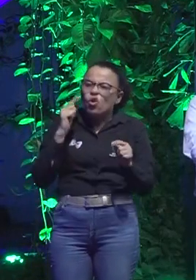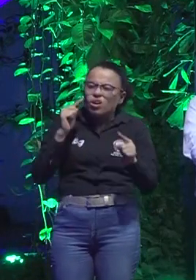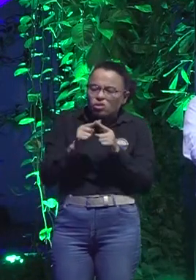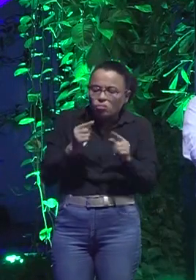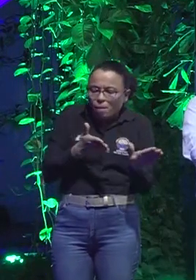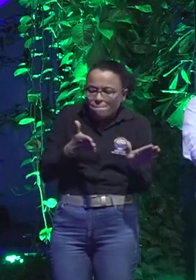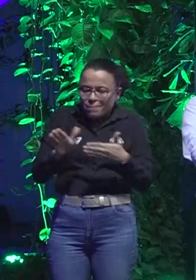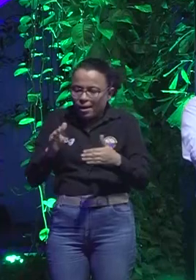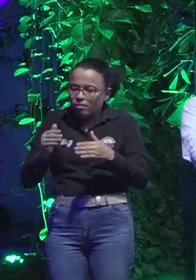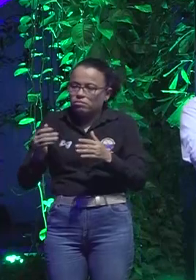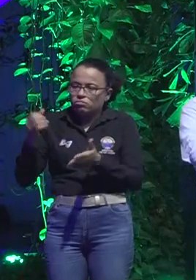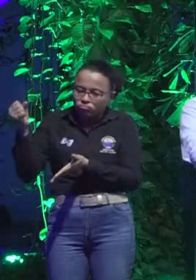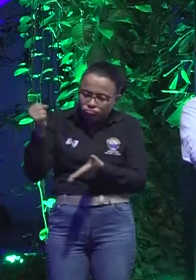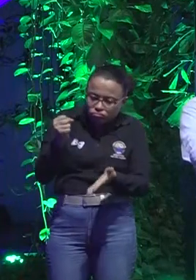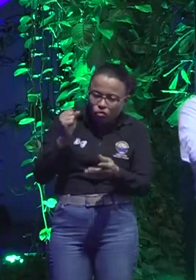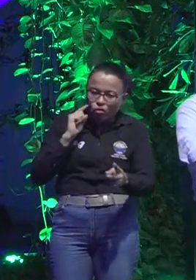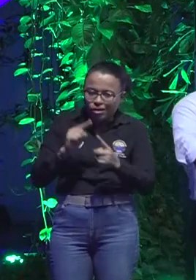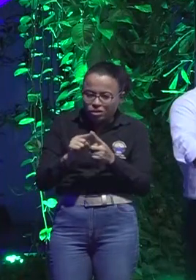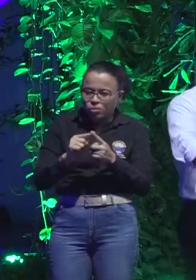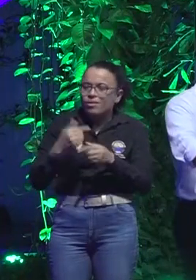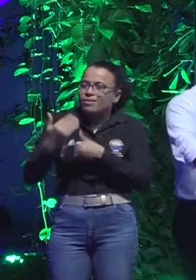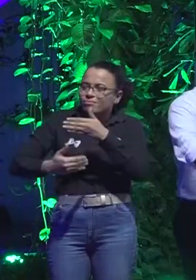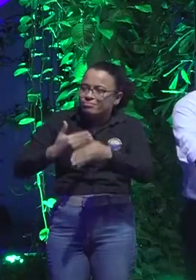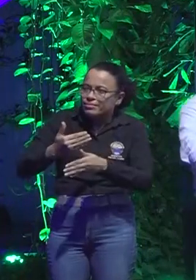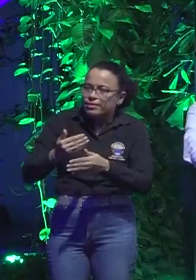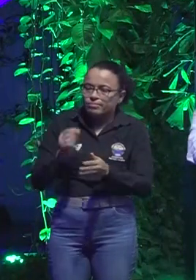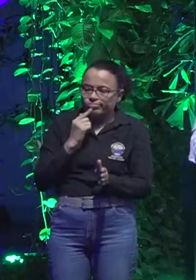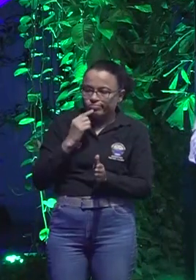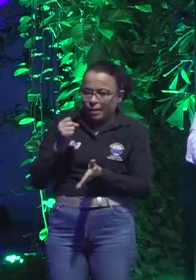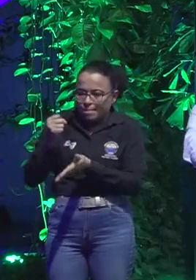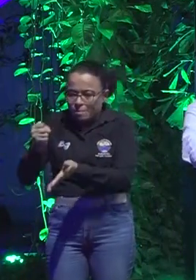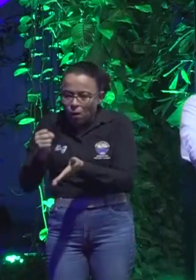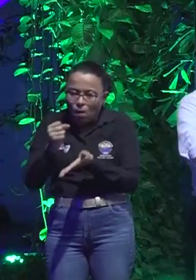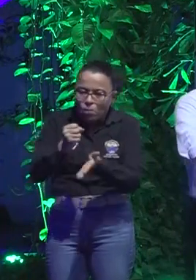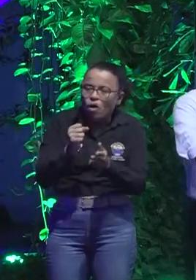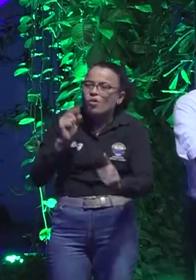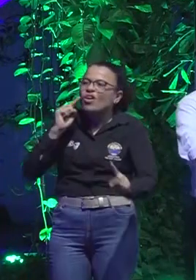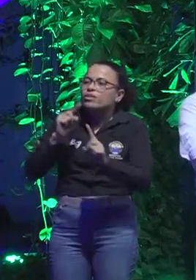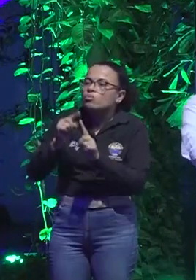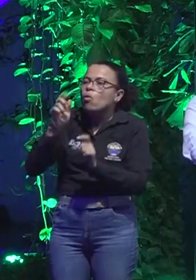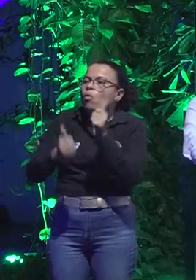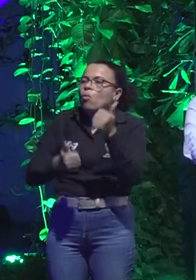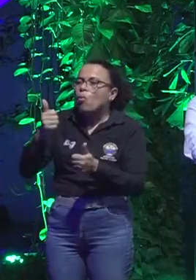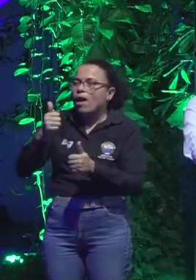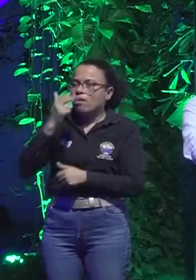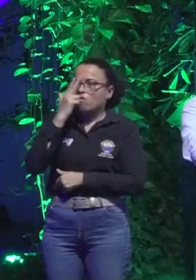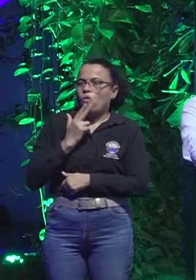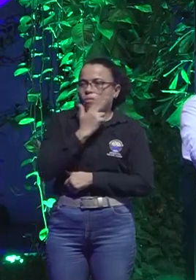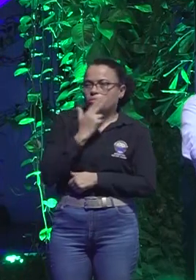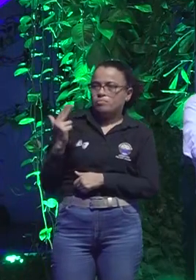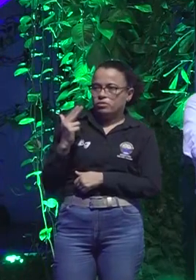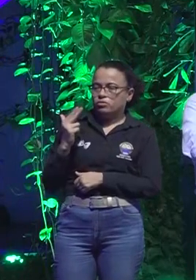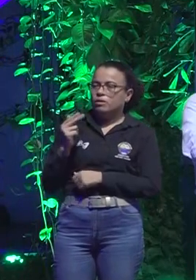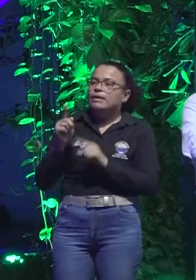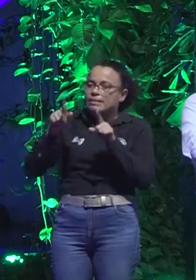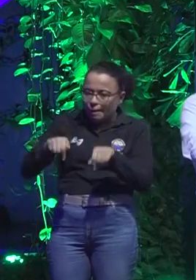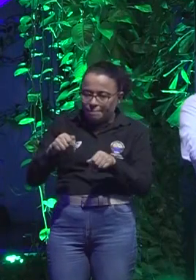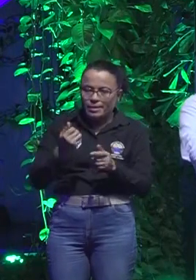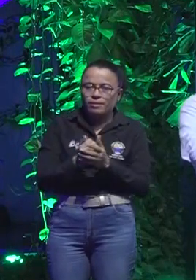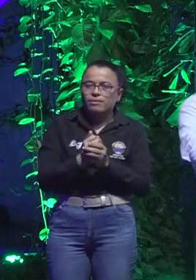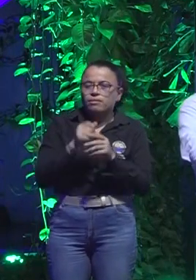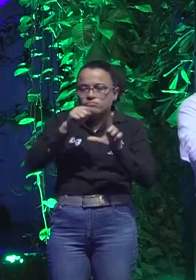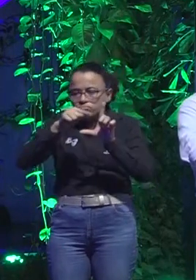componentes misionales, para poder establecer cuánto se invierte en engagement. Considerar los indicadores e introducir medidas